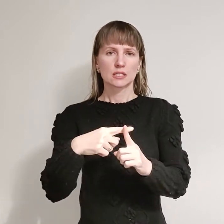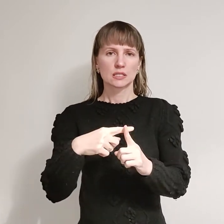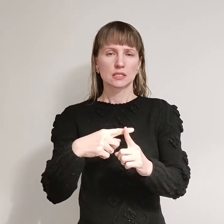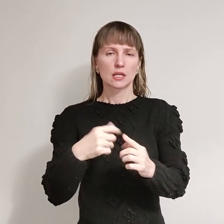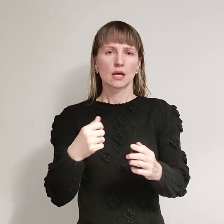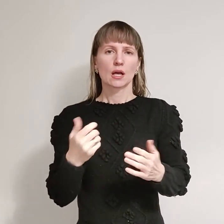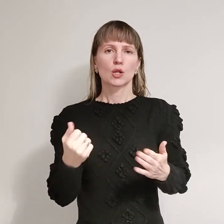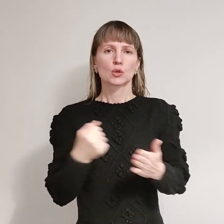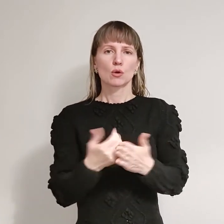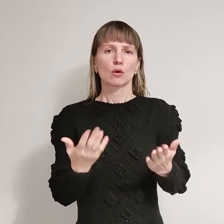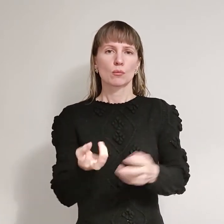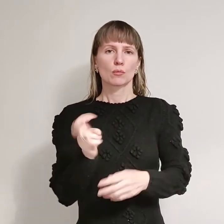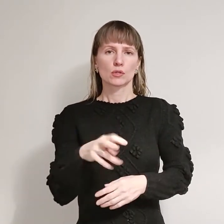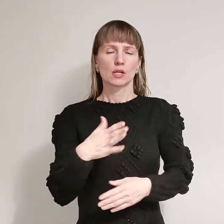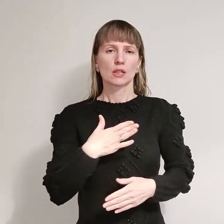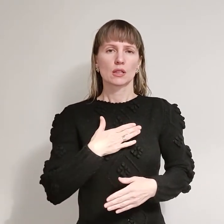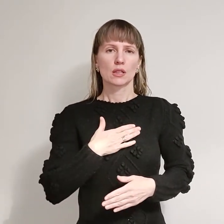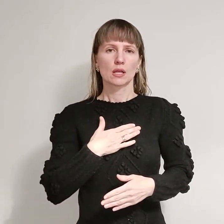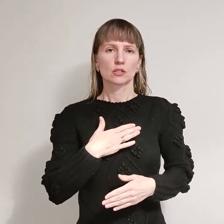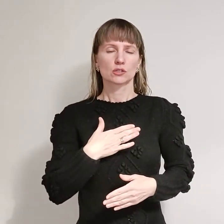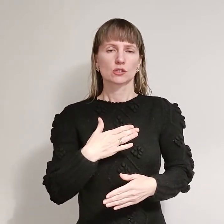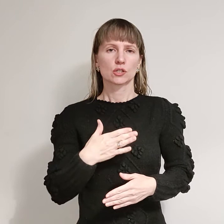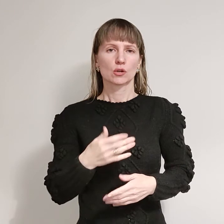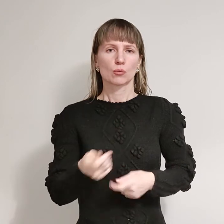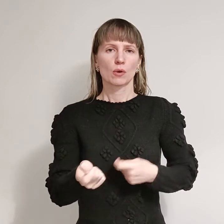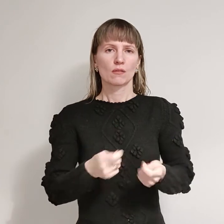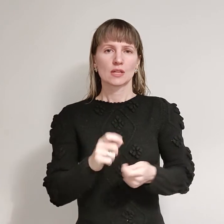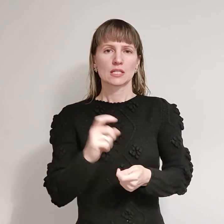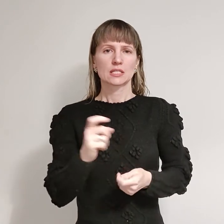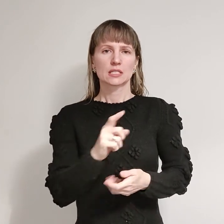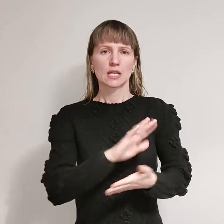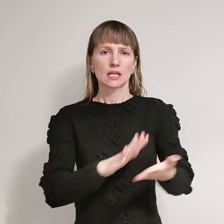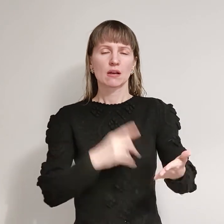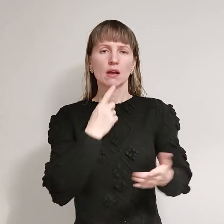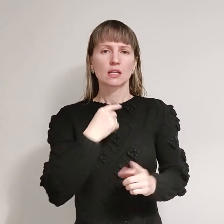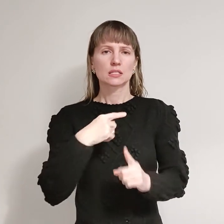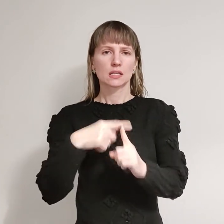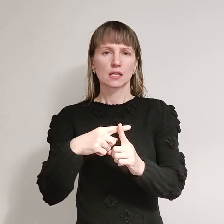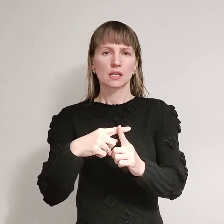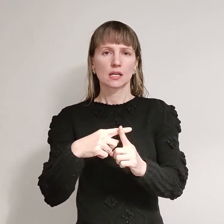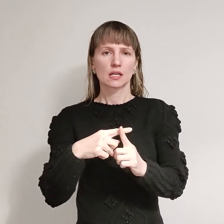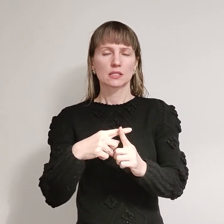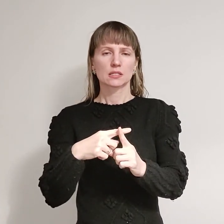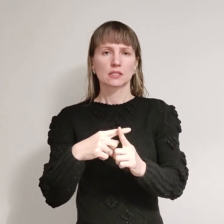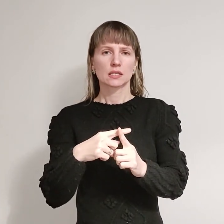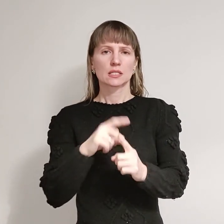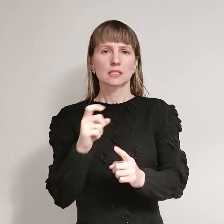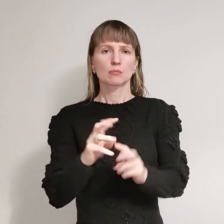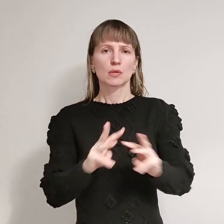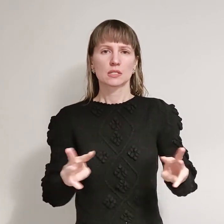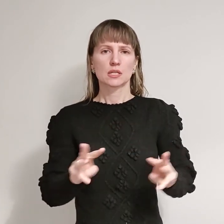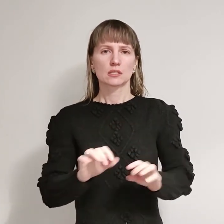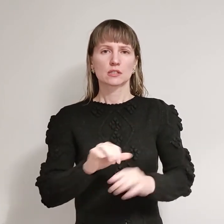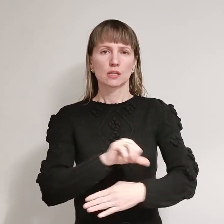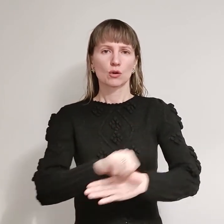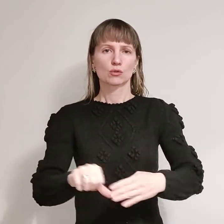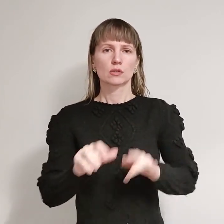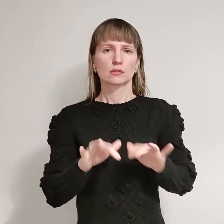вже звернулася наша Україна. Заявка Червоний Хрест змінена з Міністерством закордонних справ України і Росії.